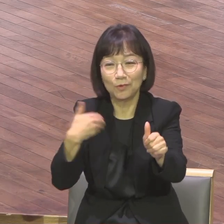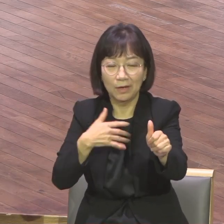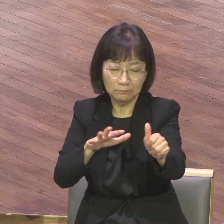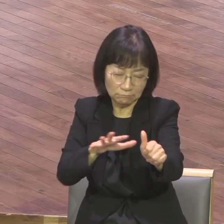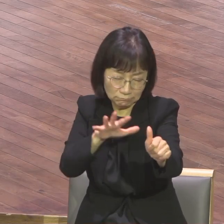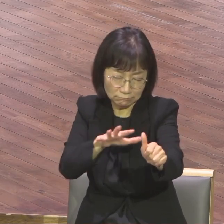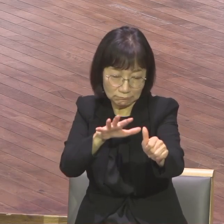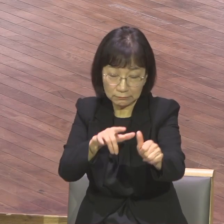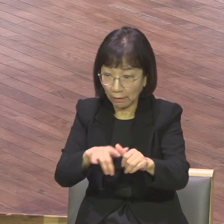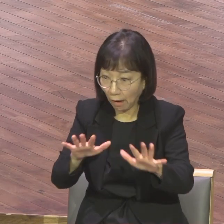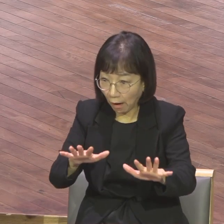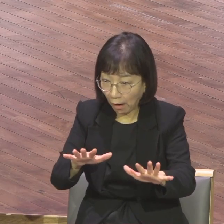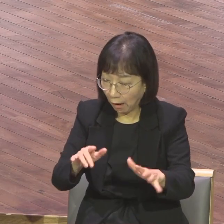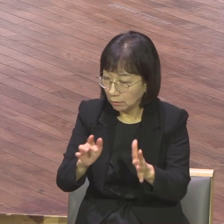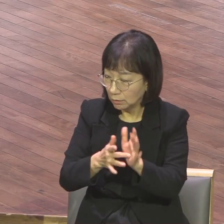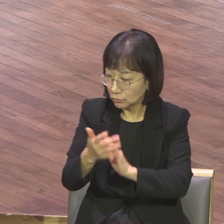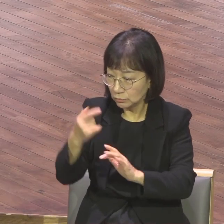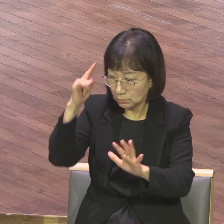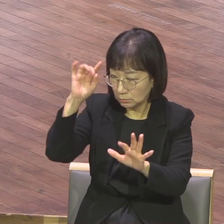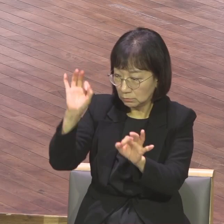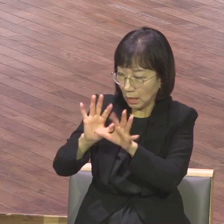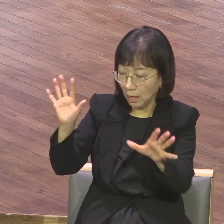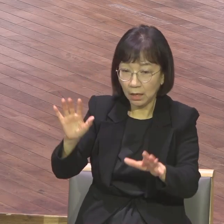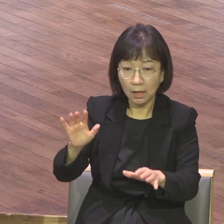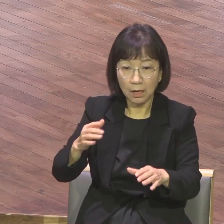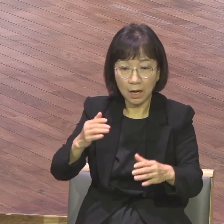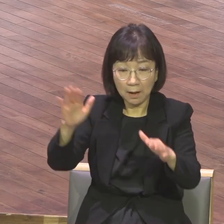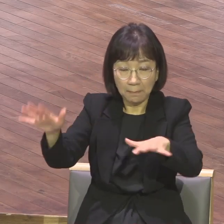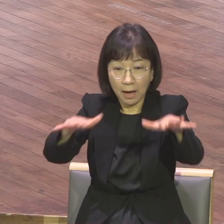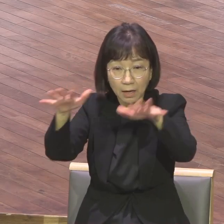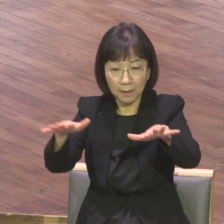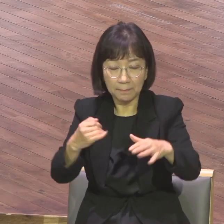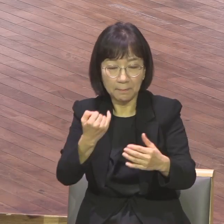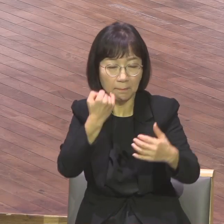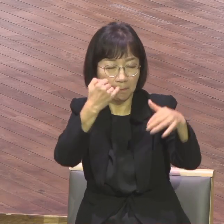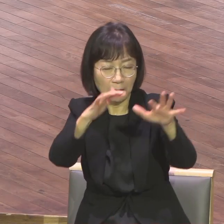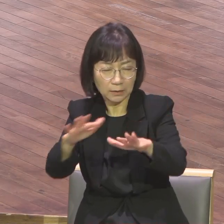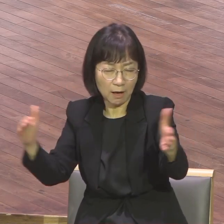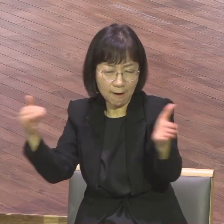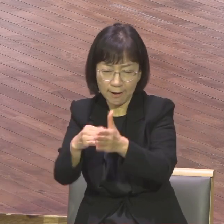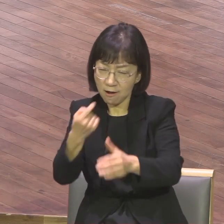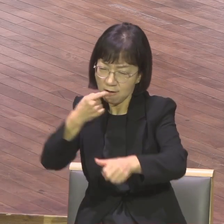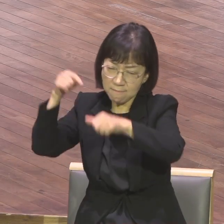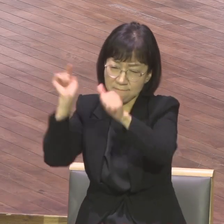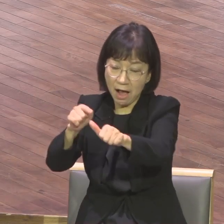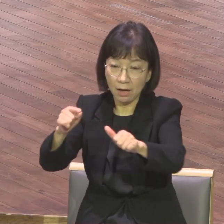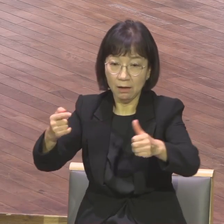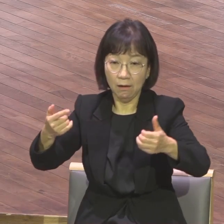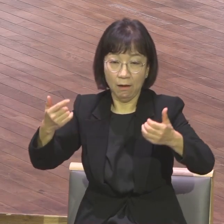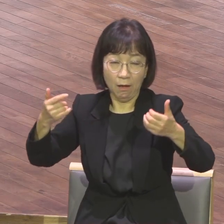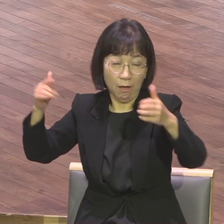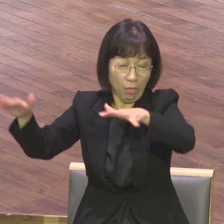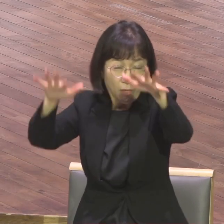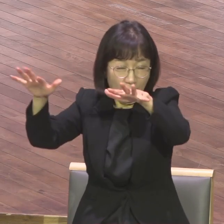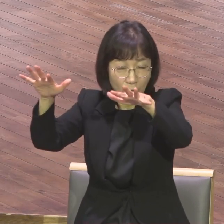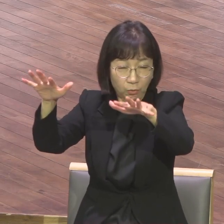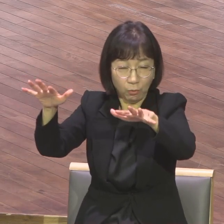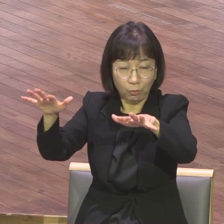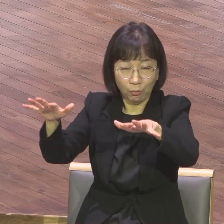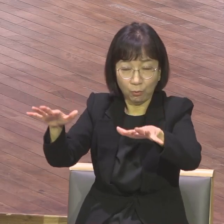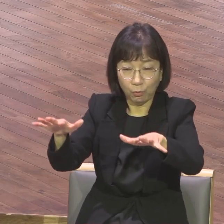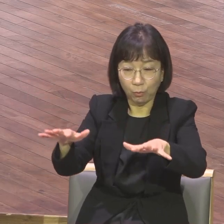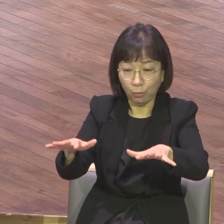사람이길래 바람과 바다를 바다도 순종하는가 이거 말할 때 이 표현 쓴